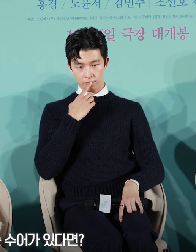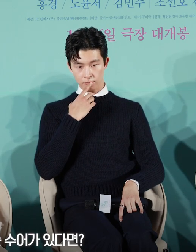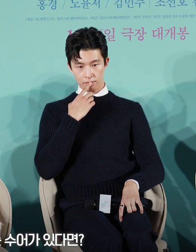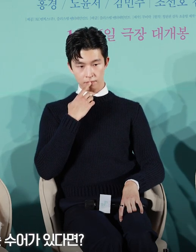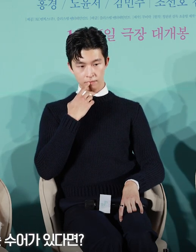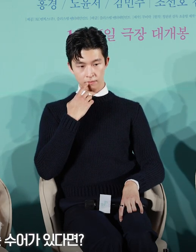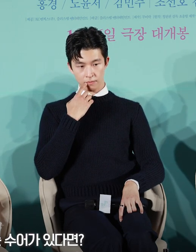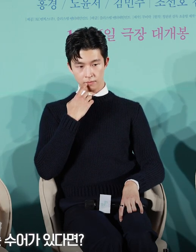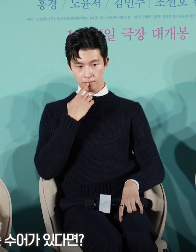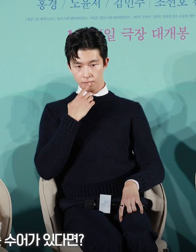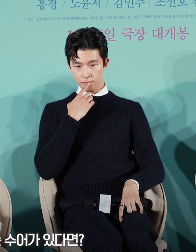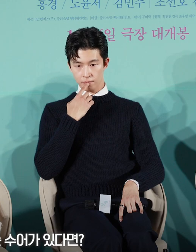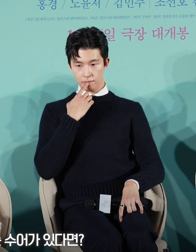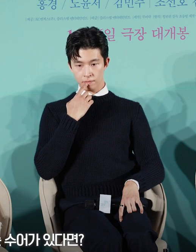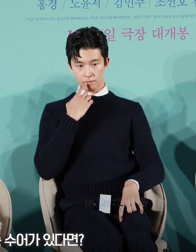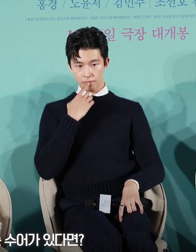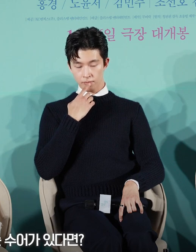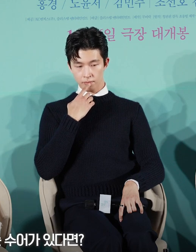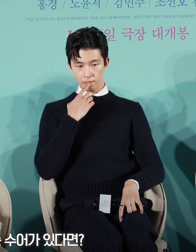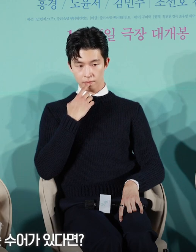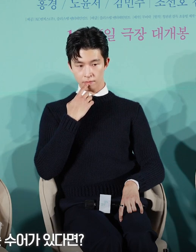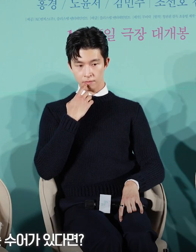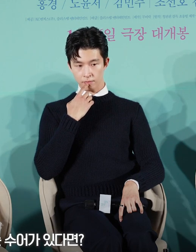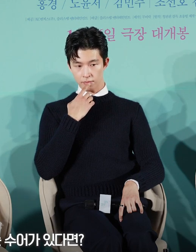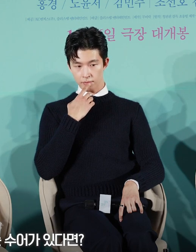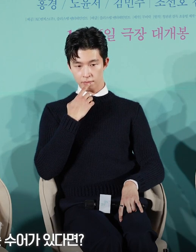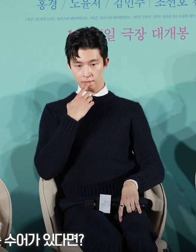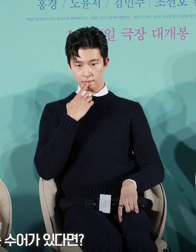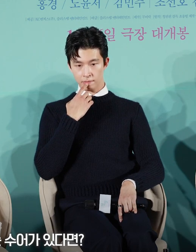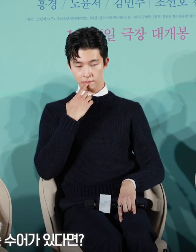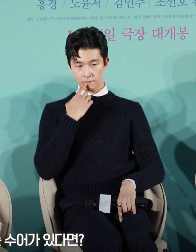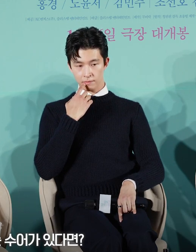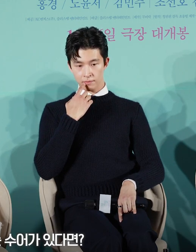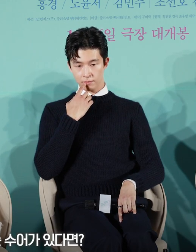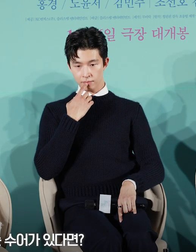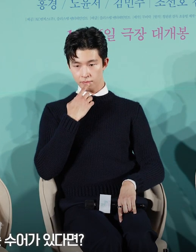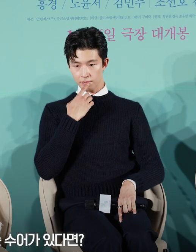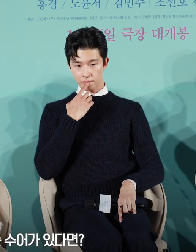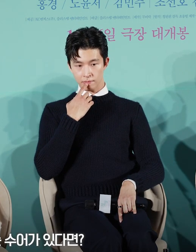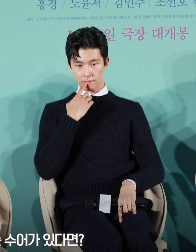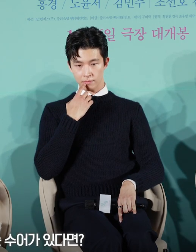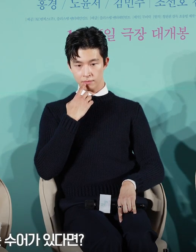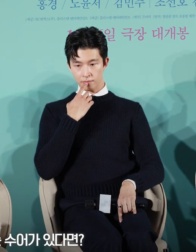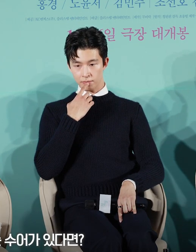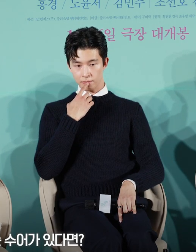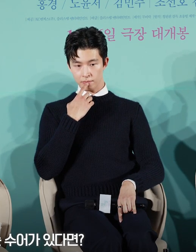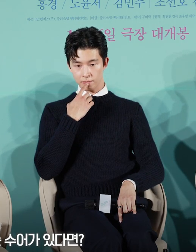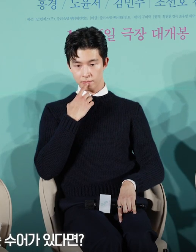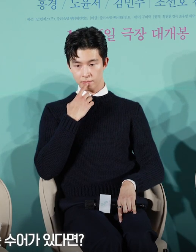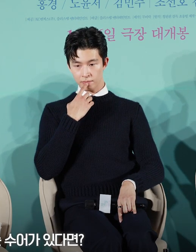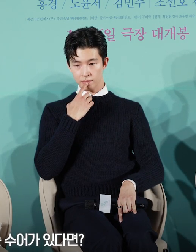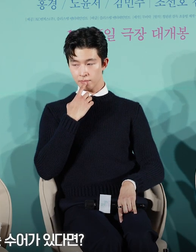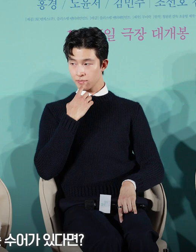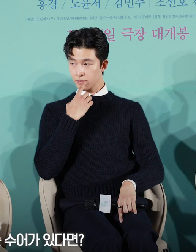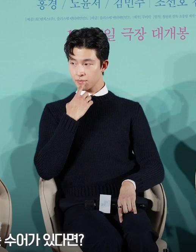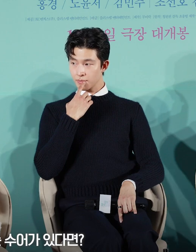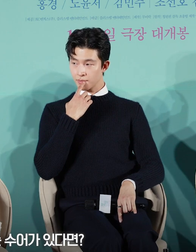지치고 고단했던 여름이에게 손님 번호준의 반비 같은 그런 대사이기도 하죠. 홍경씨